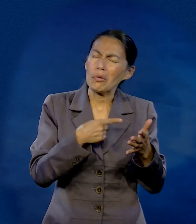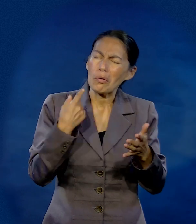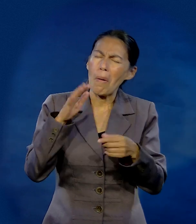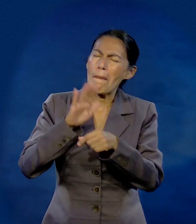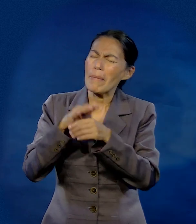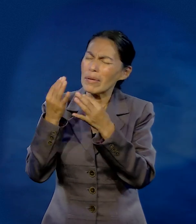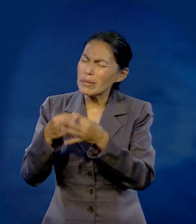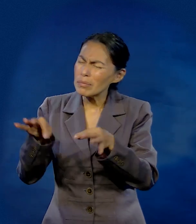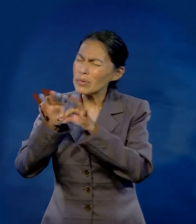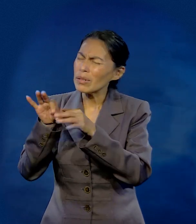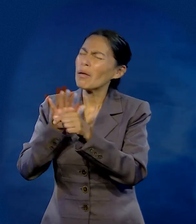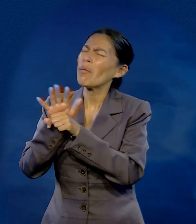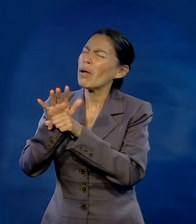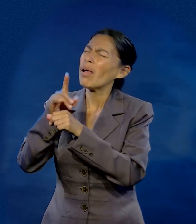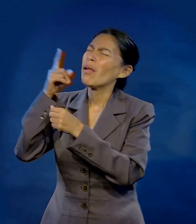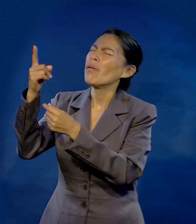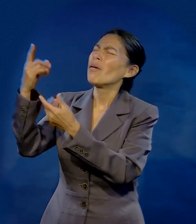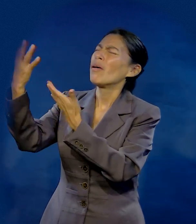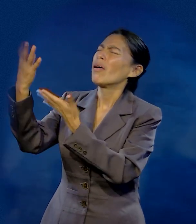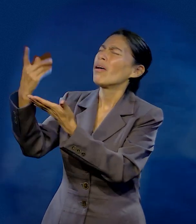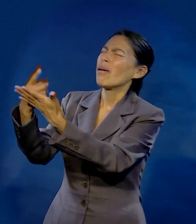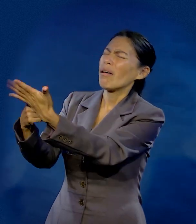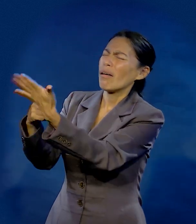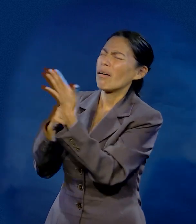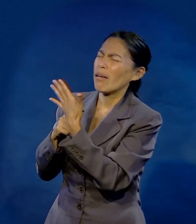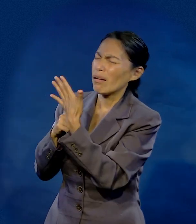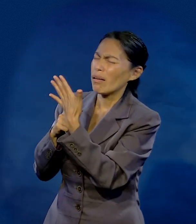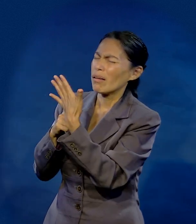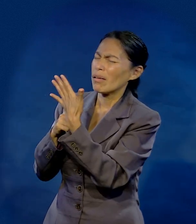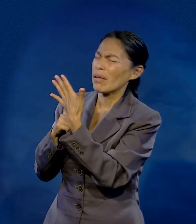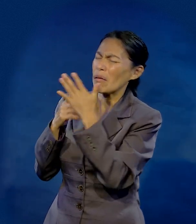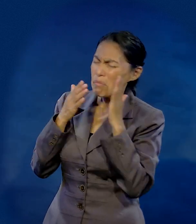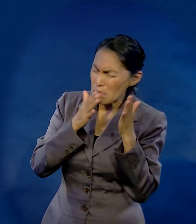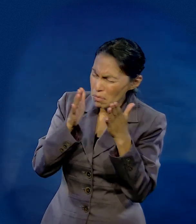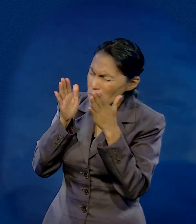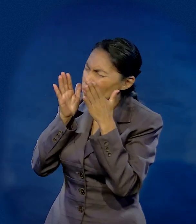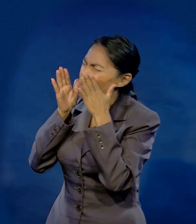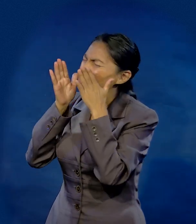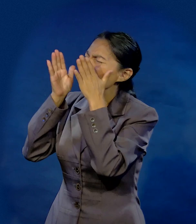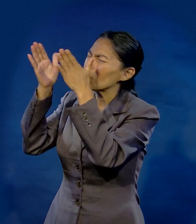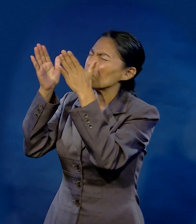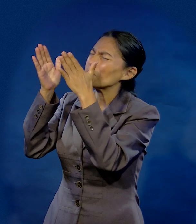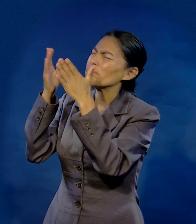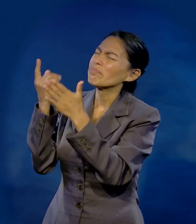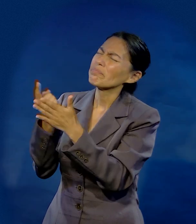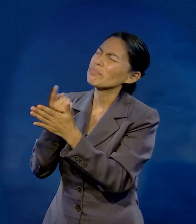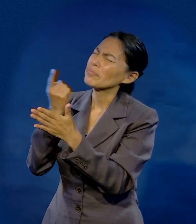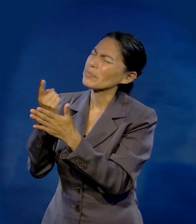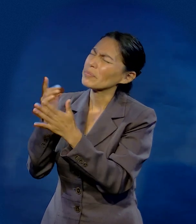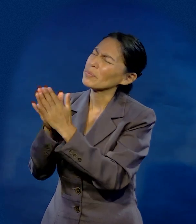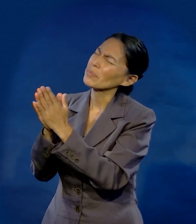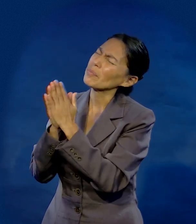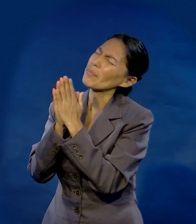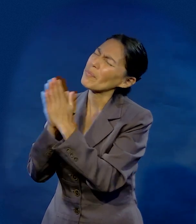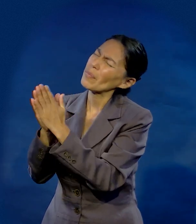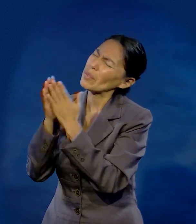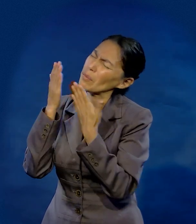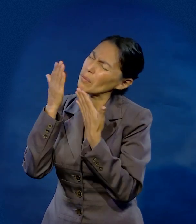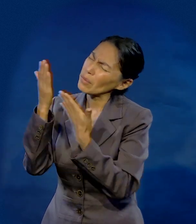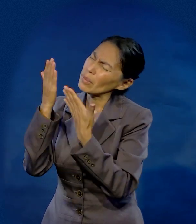déjanos concentrarnos en las cosas eternas lo pedimos por favor en el nombre de